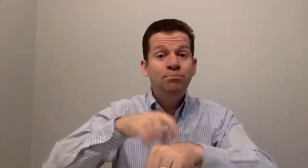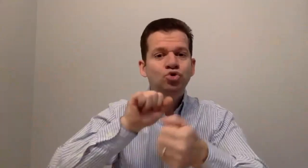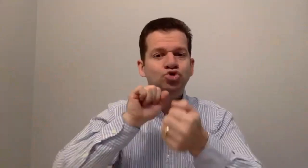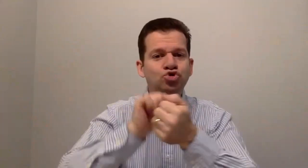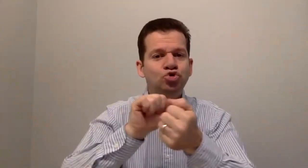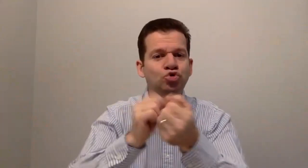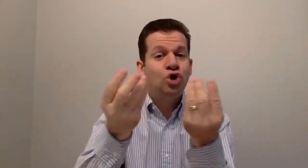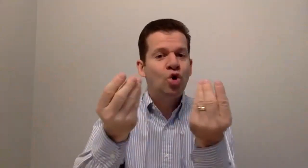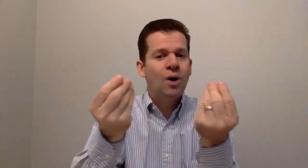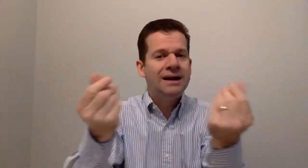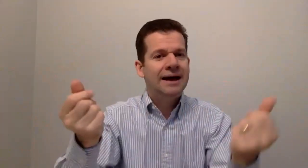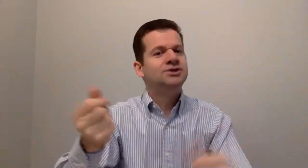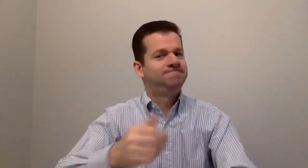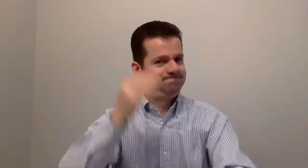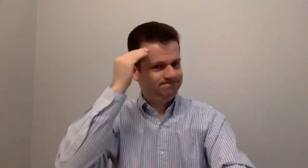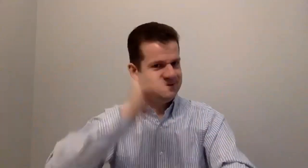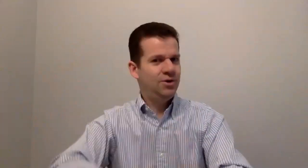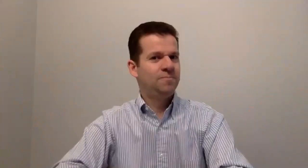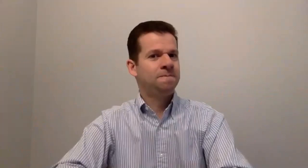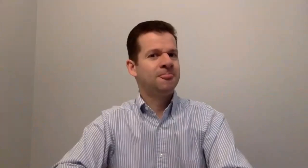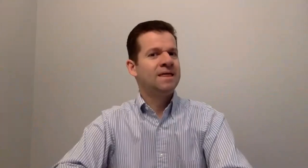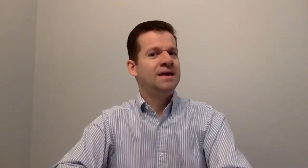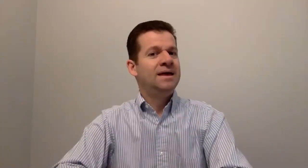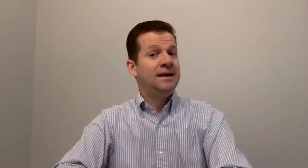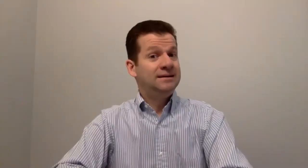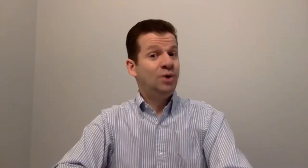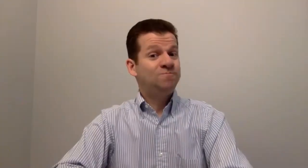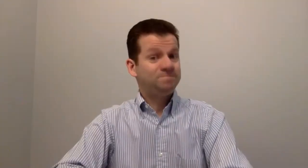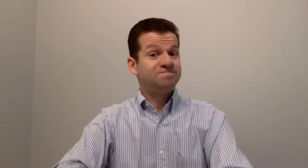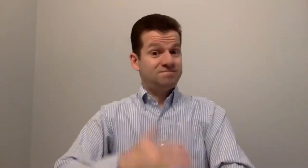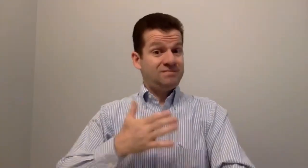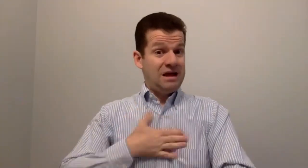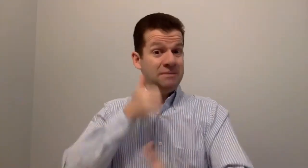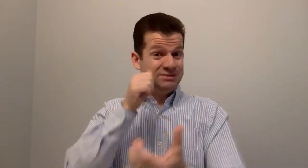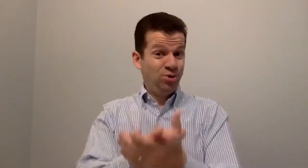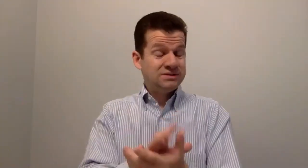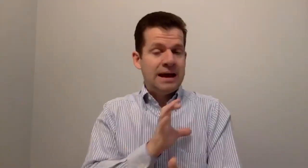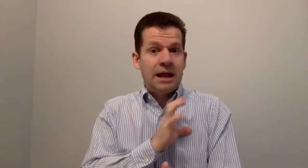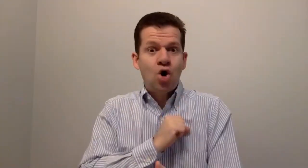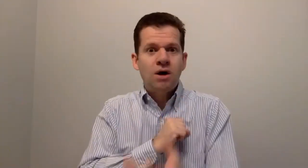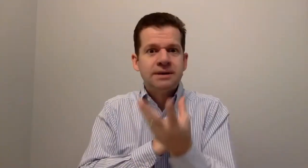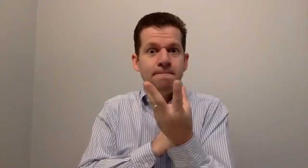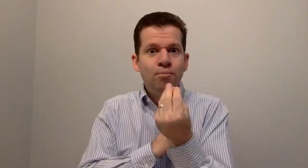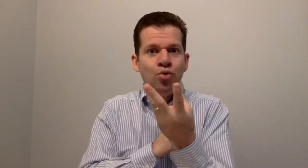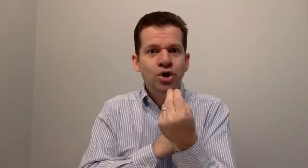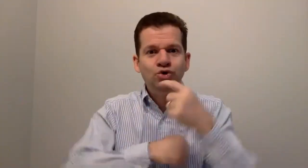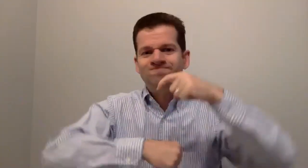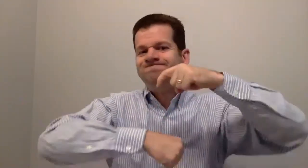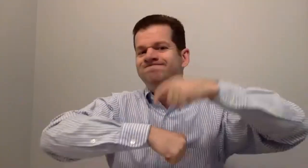Tempo juntos, qualidade. Entendeu? Então, a minha esposa, ela gosta muito